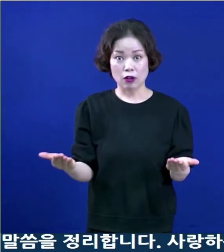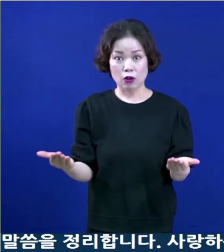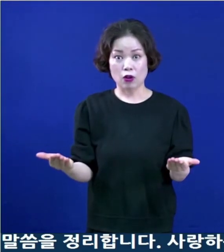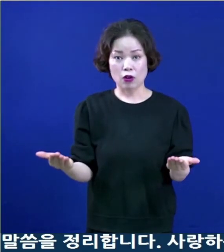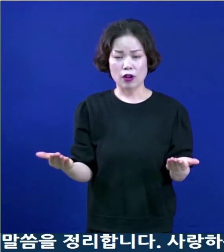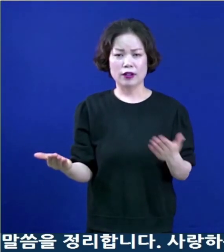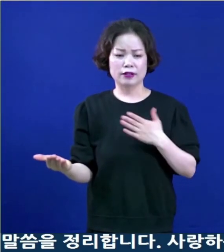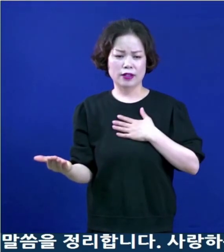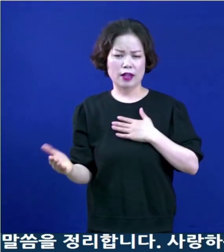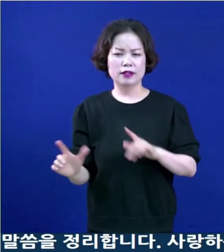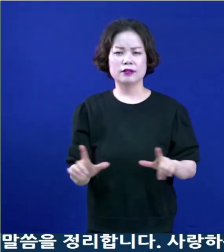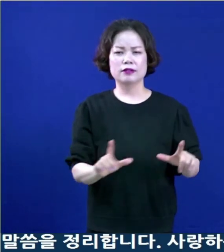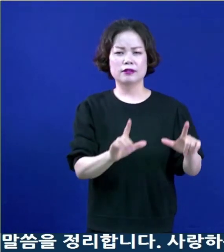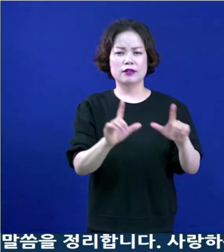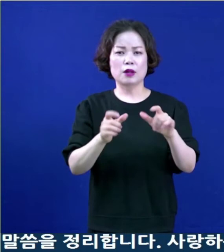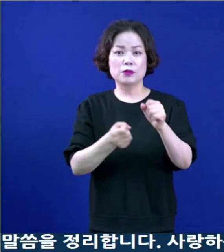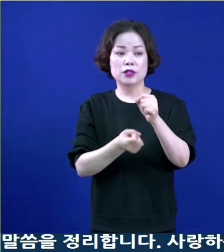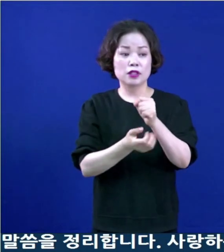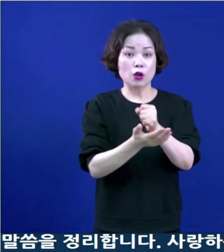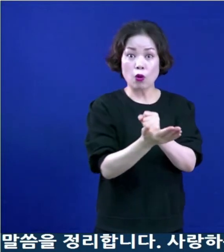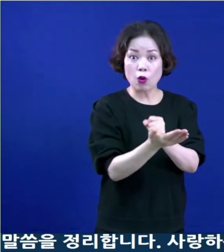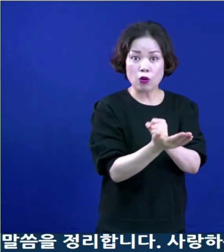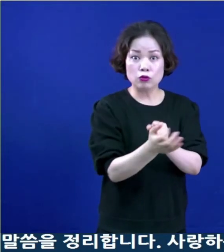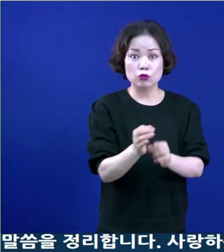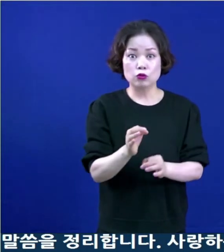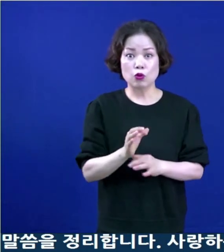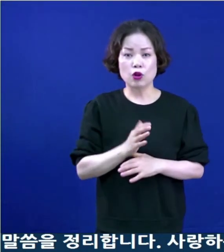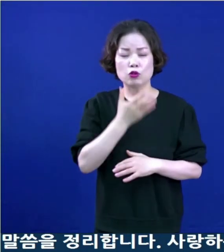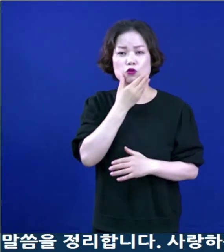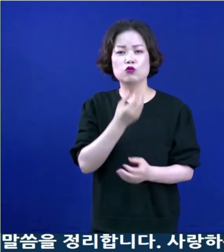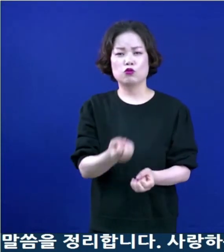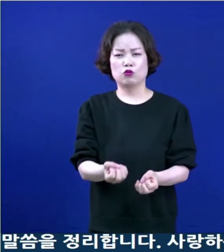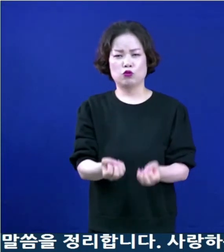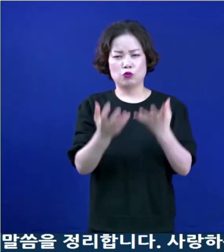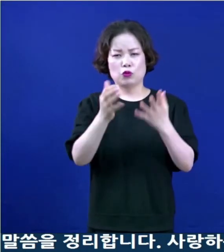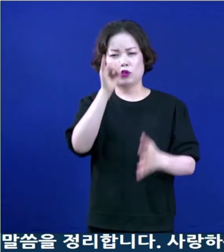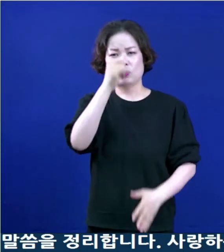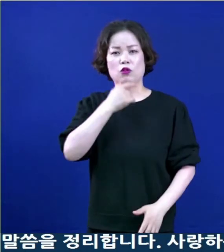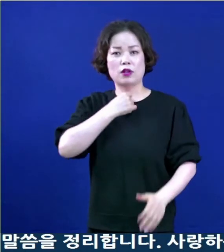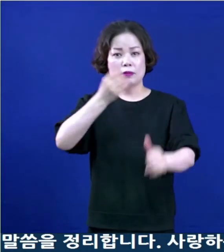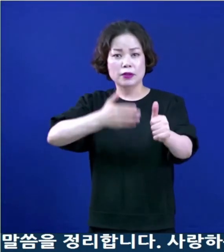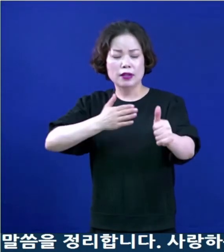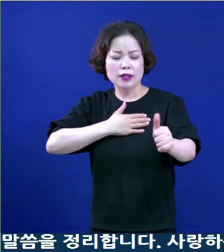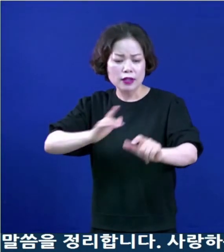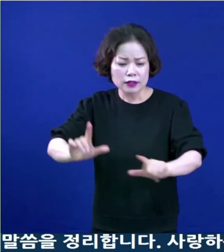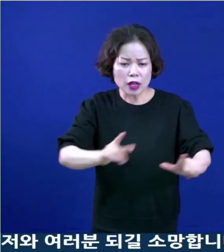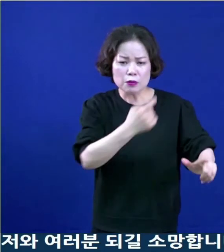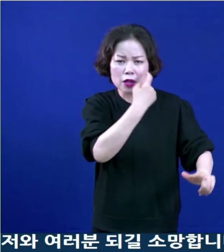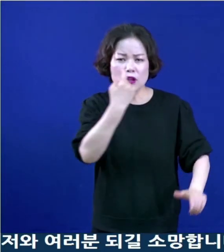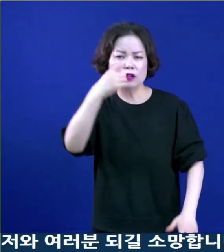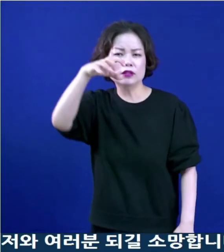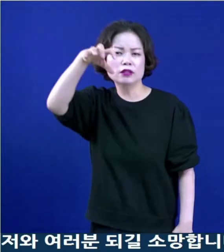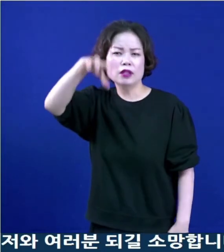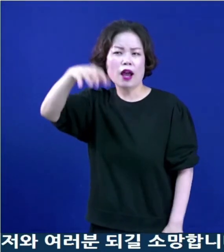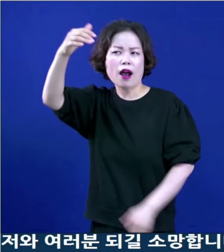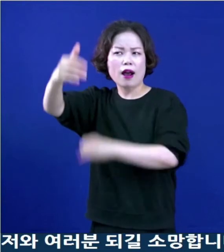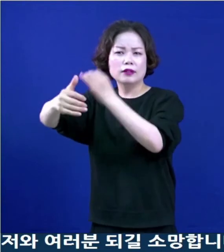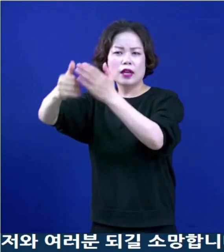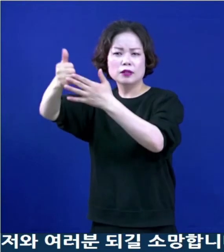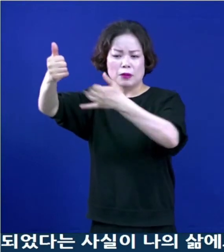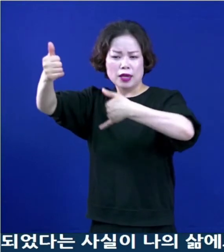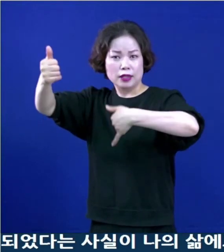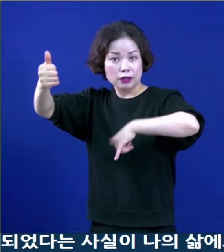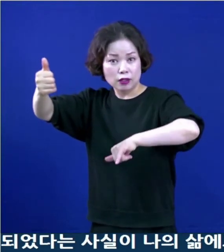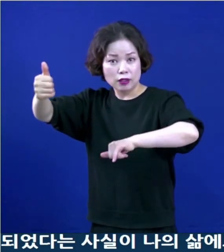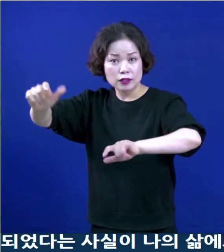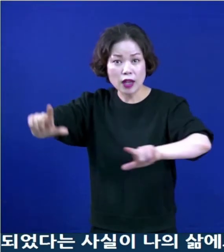나의 삶에도 영향을 미치는 놀라운 축복이 되기를 바랍니다. 나의 삶의 현장의 자리에서 하나님의 자녀로 살아갈 수